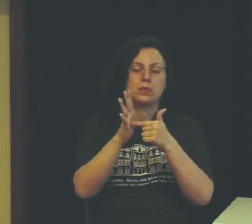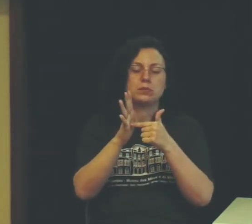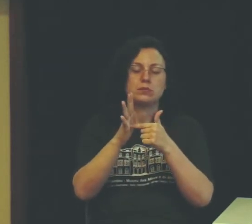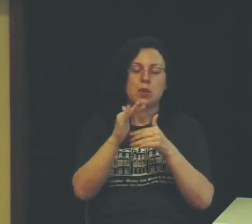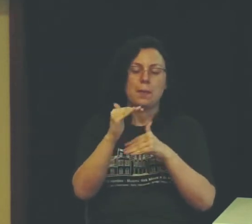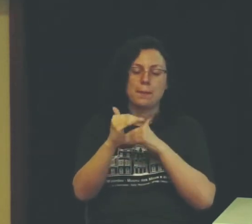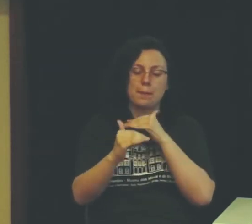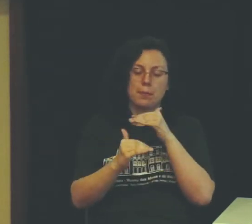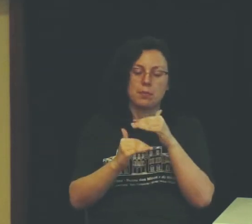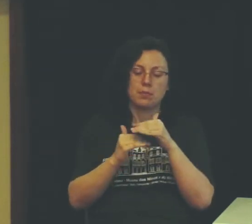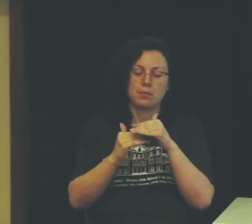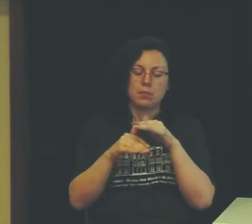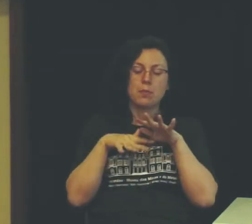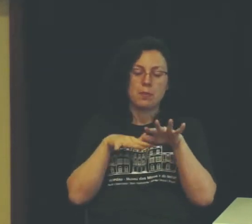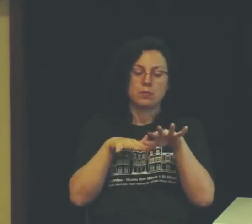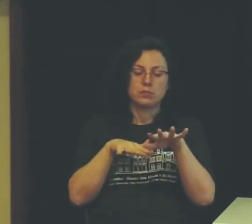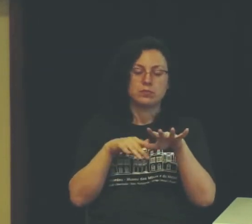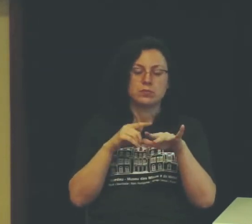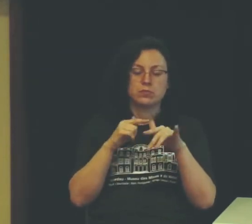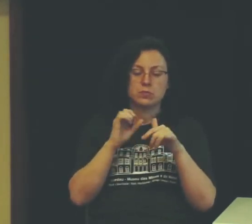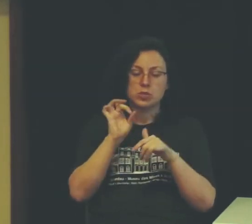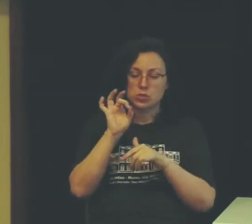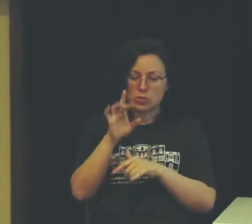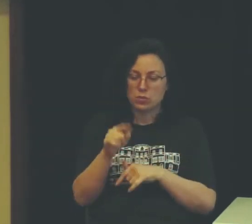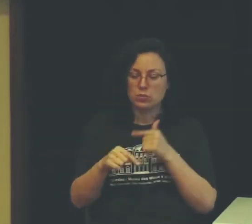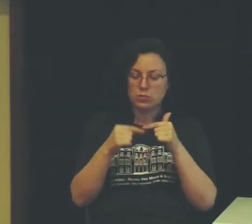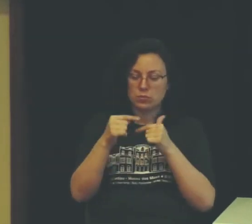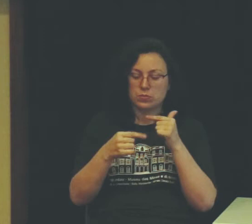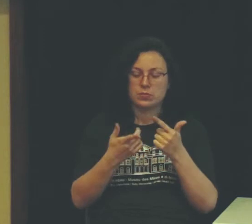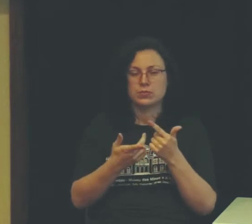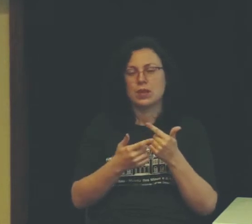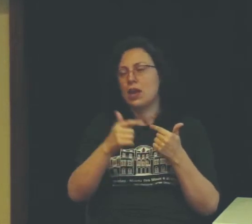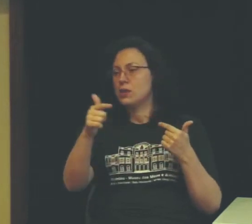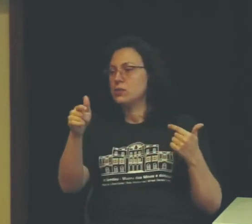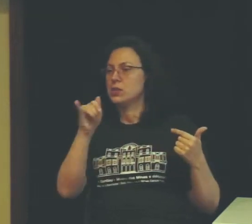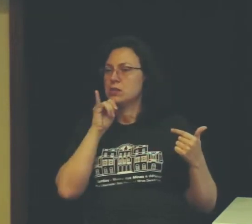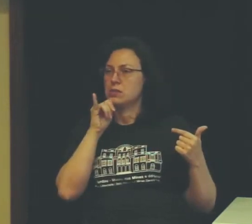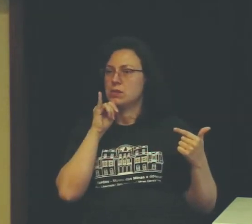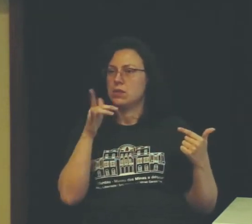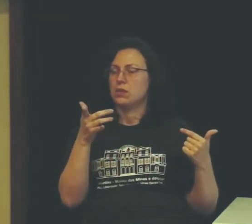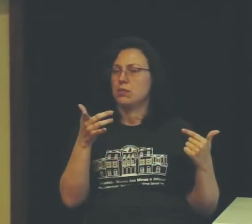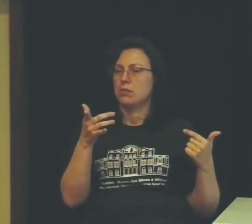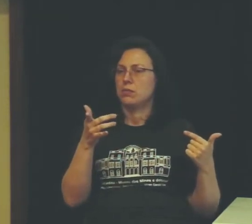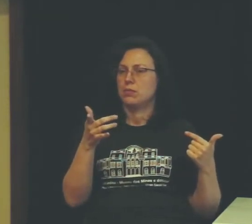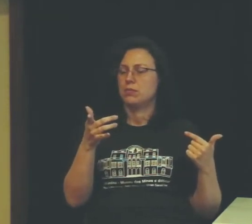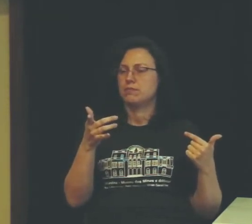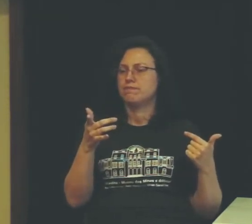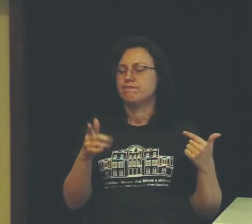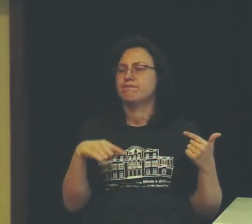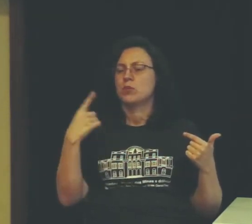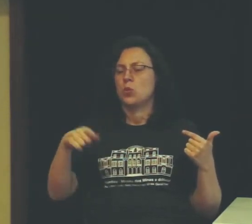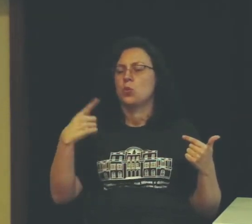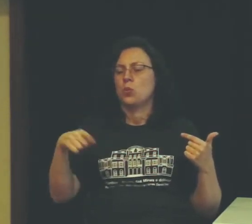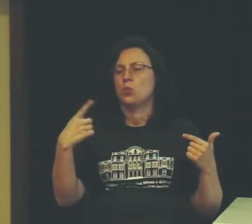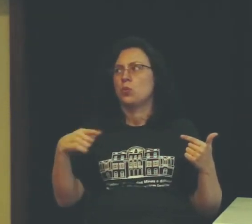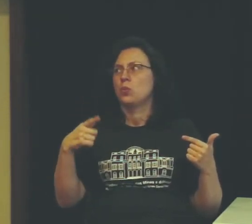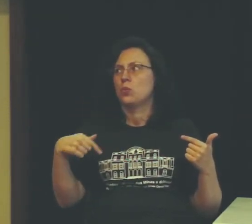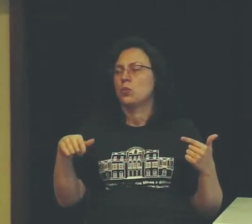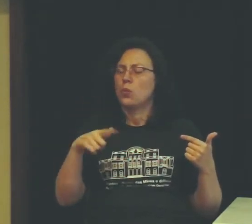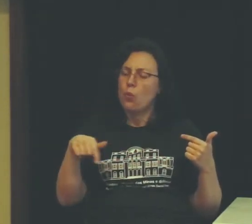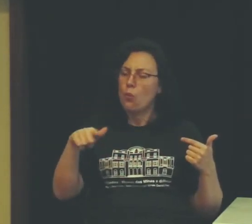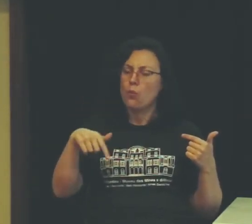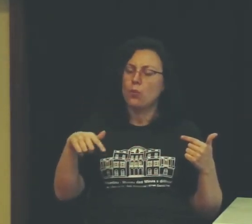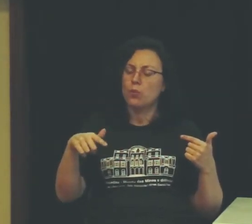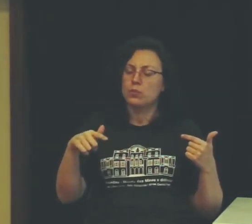um movimento que só vai nesse sentido. Né? Enquanto algumas outras nanomáquinas que têm sido produzidas, elas giram tanto num sentido quanto no